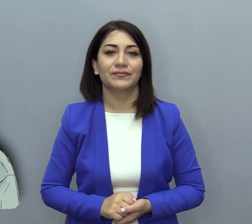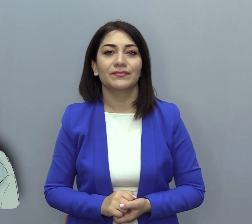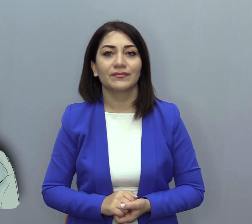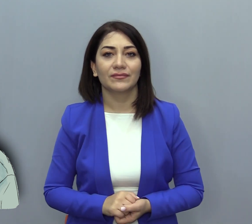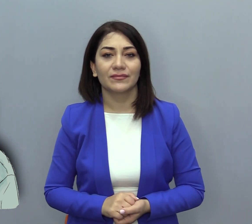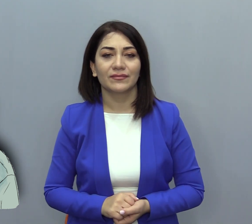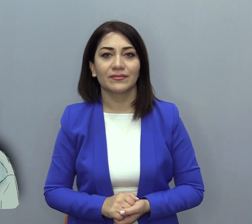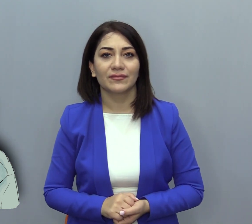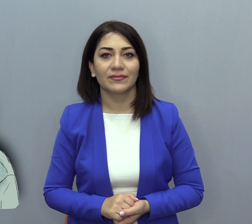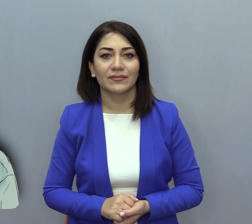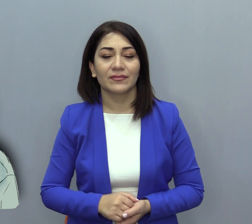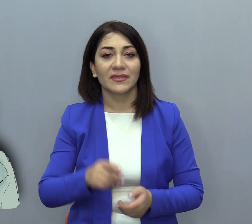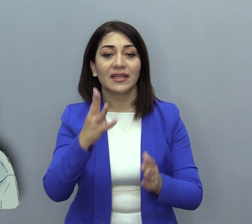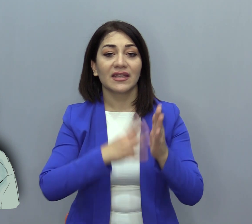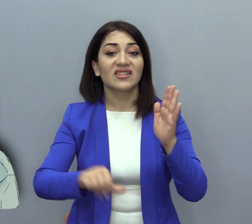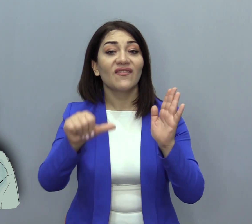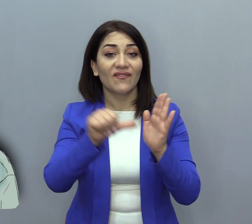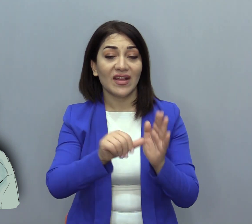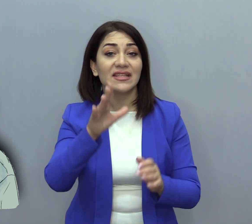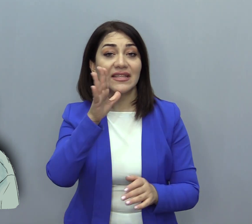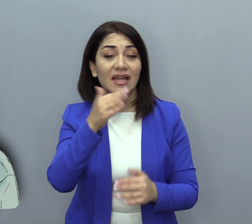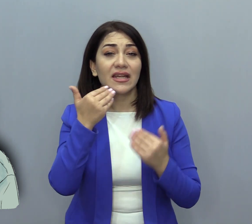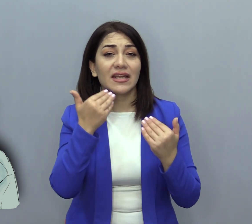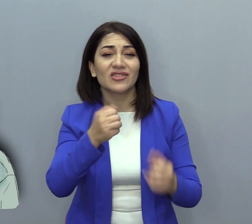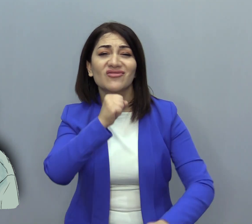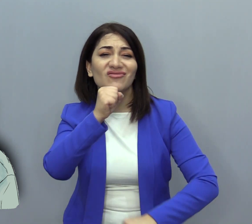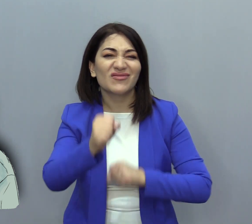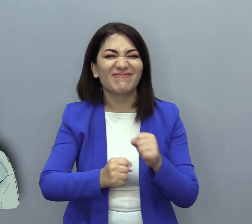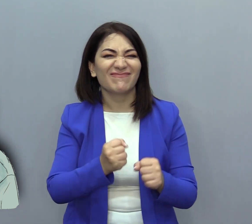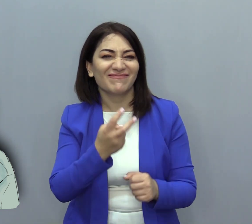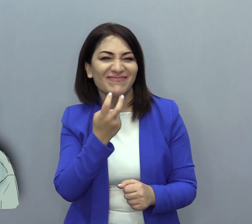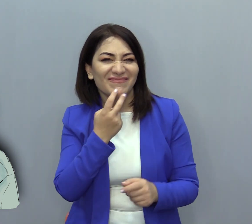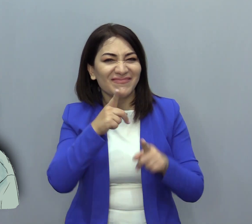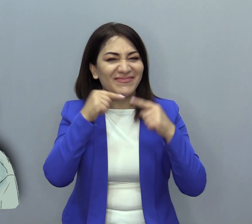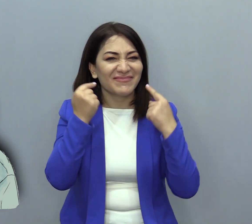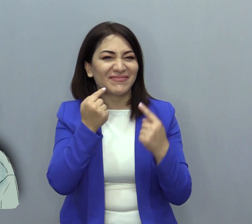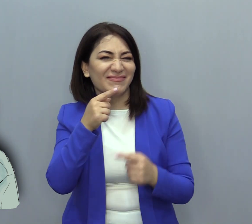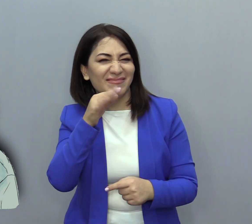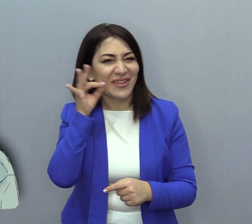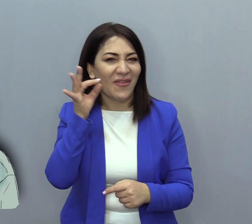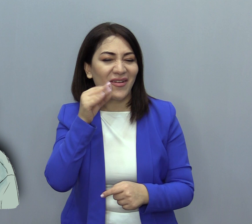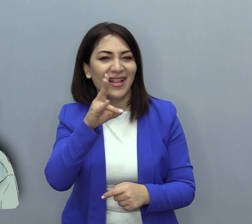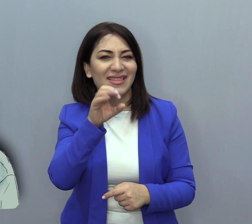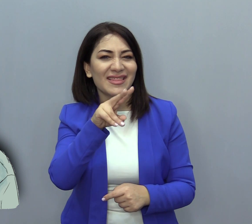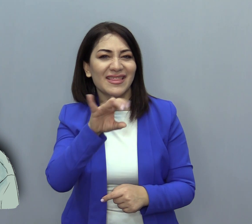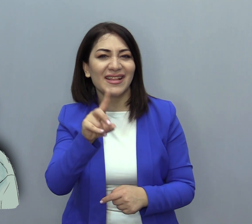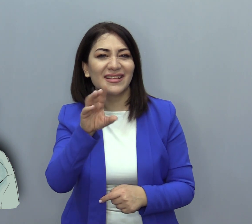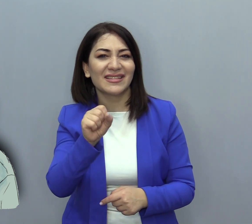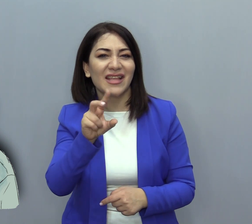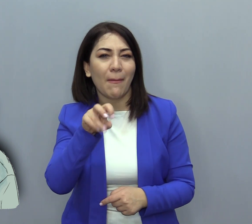96 տարեկանում միր չարաջջի ժպիտը դերջ կործրած Նելի զաբել վիլհայտը հաջույքով պատմու